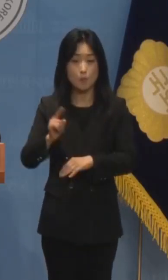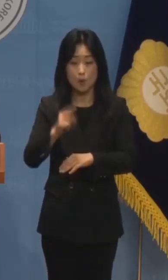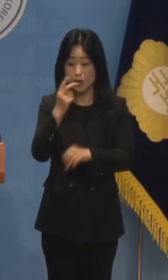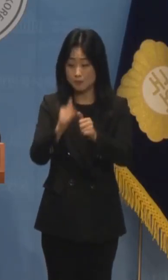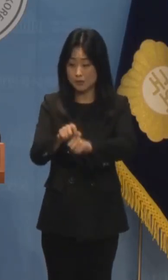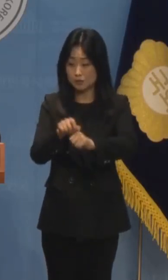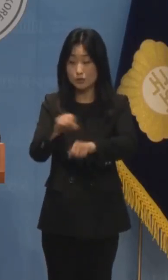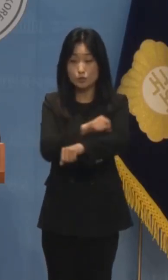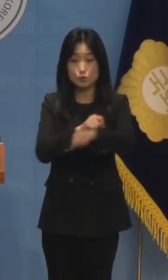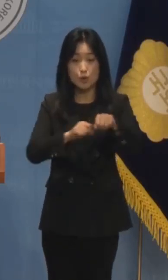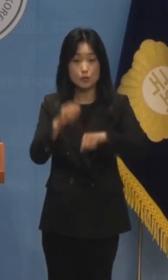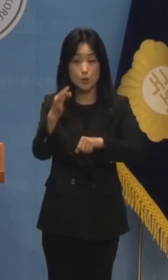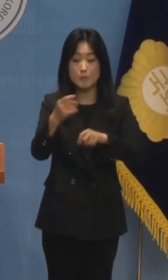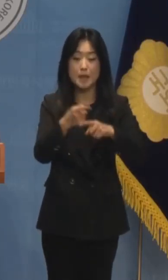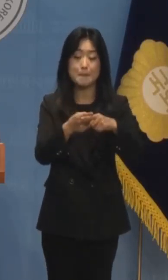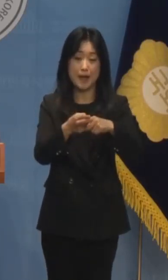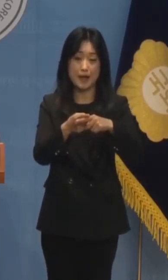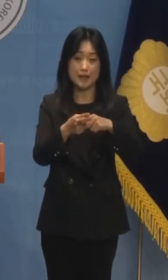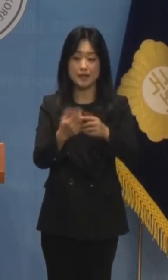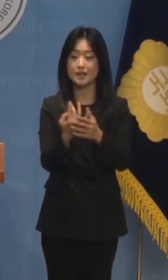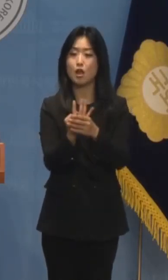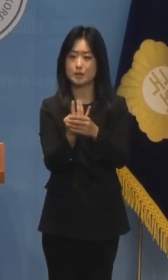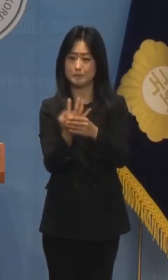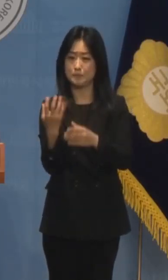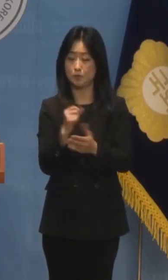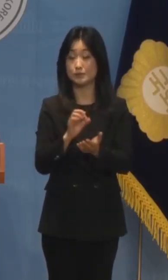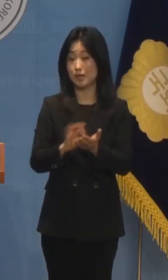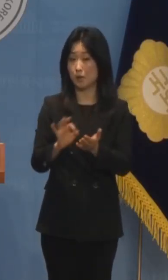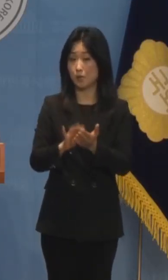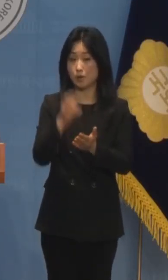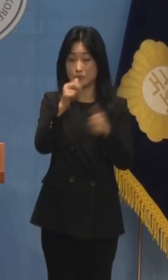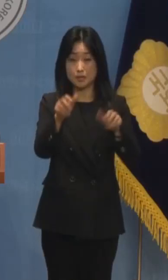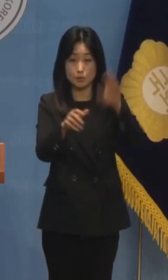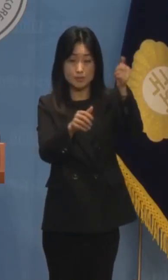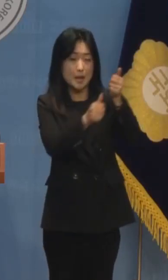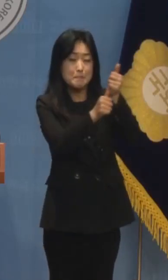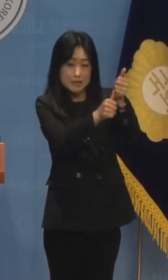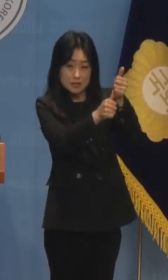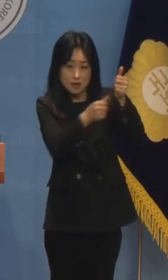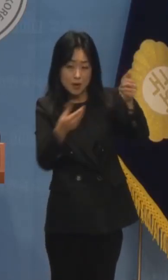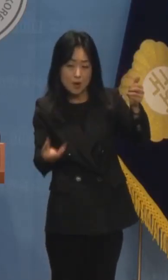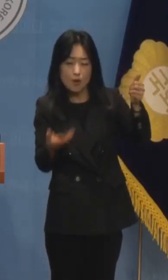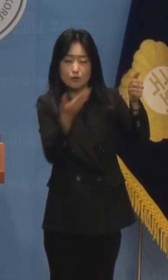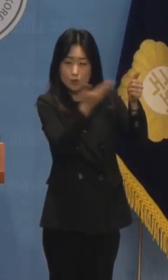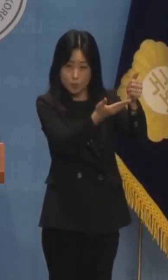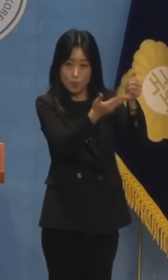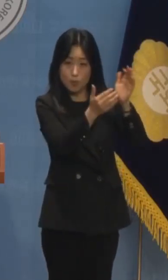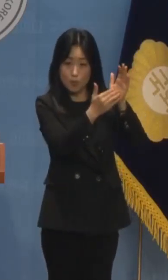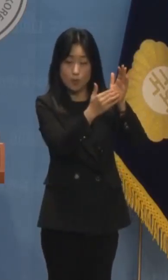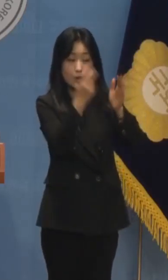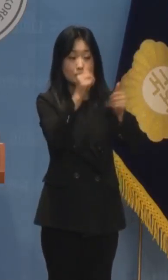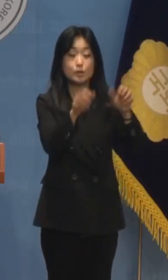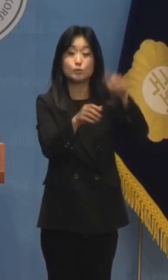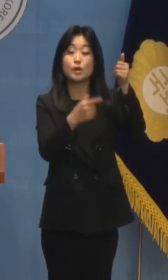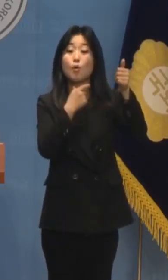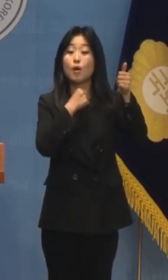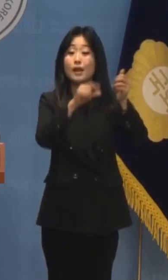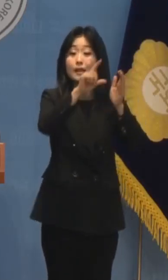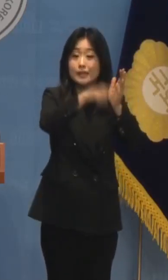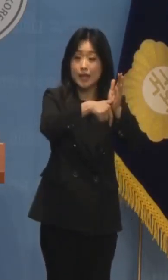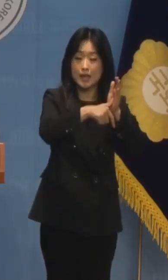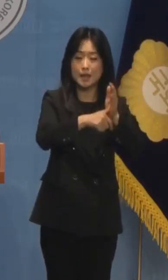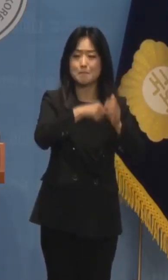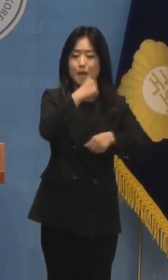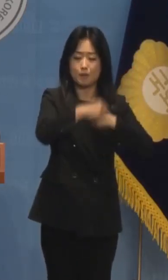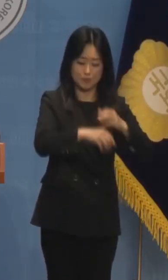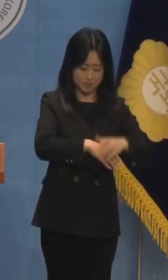검찰 특수활동비의 절반 정도는 현금화되어 검찰총장 비서실로 전달됐고 검찰총장이 원할 때마다 임의로